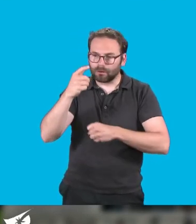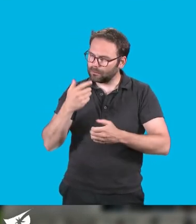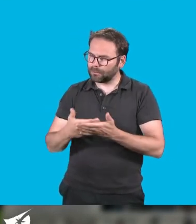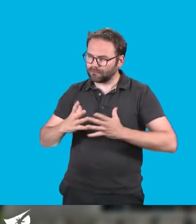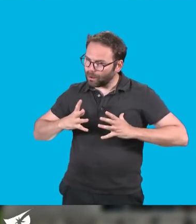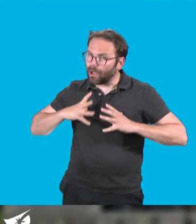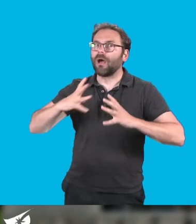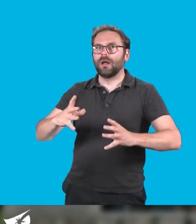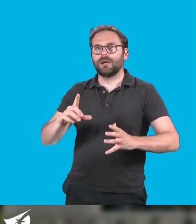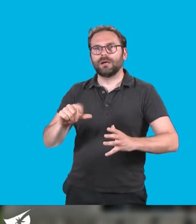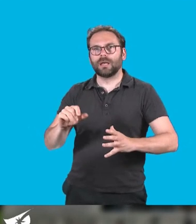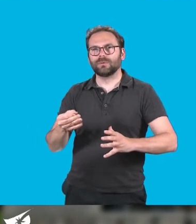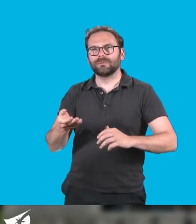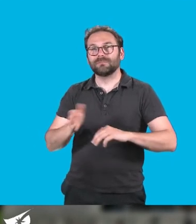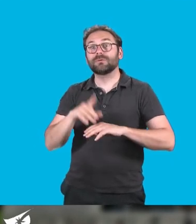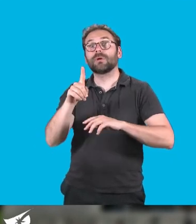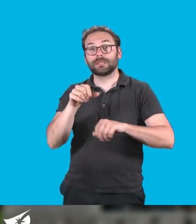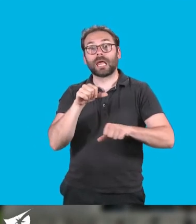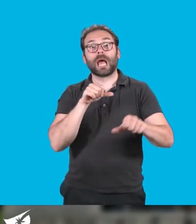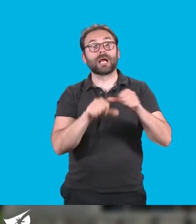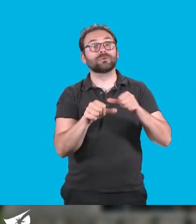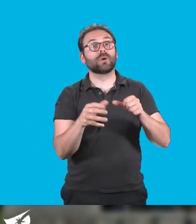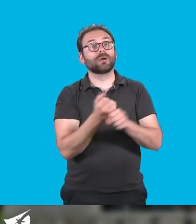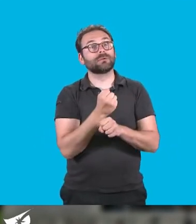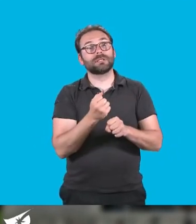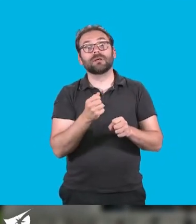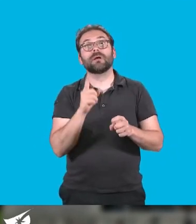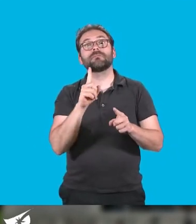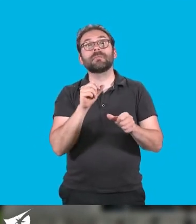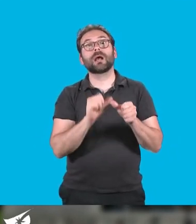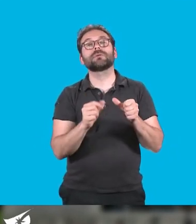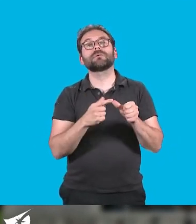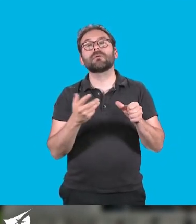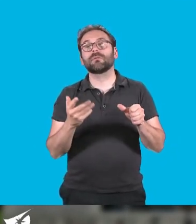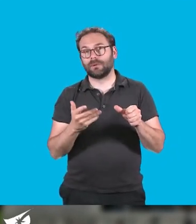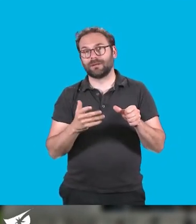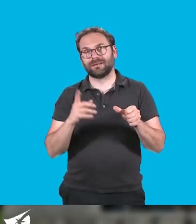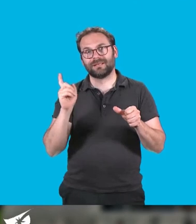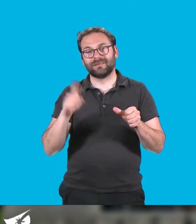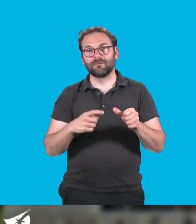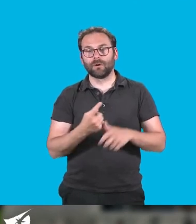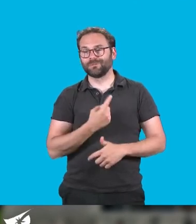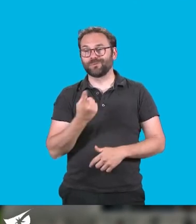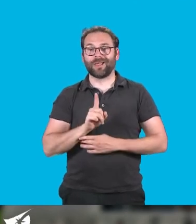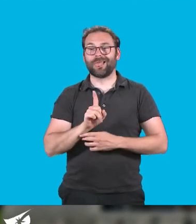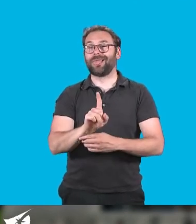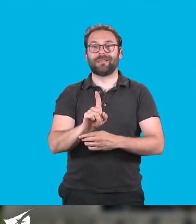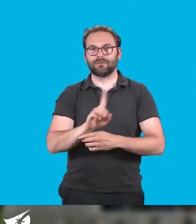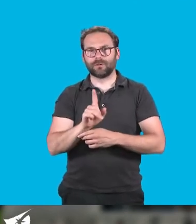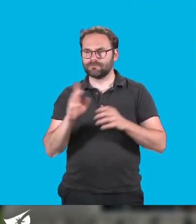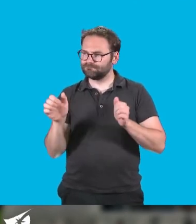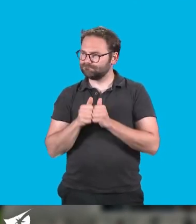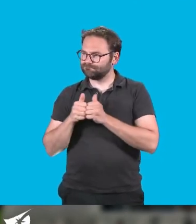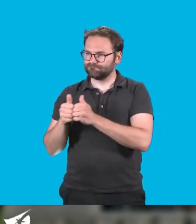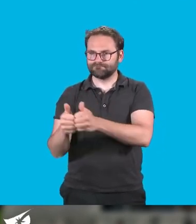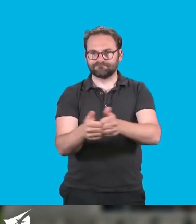une des conditions sine qua non de la réussite de la mise en œuvre de ce schéma directeur est d'avancer groupé, d'avancer collectivement.